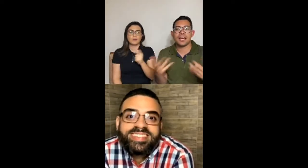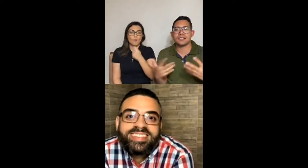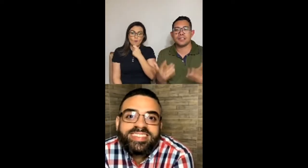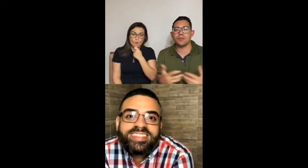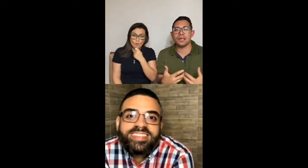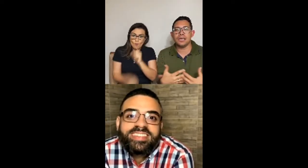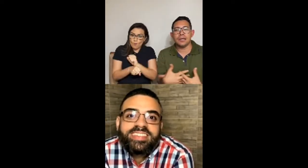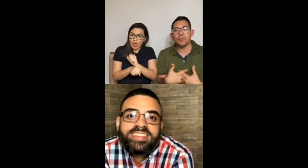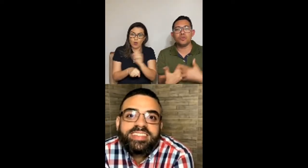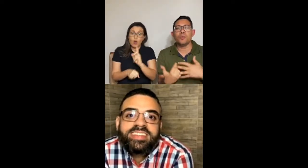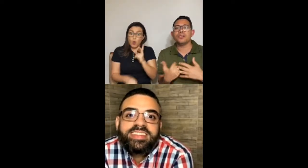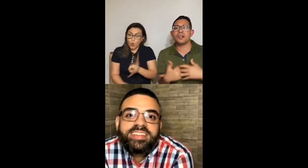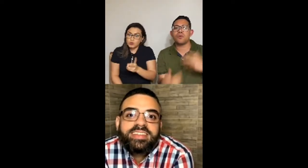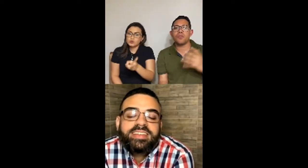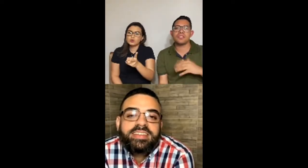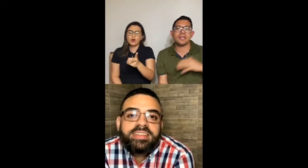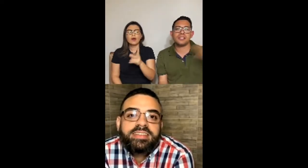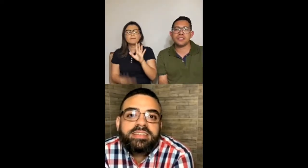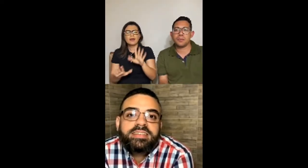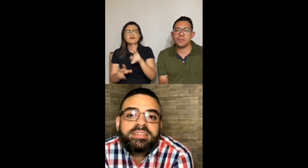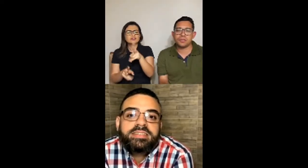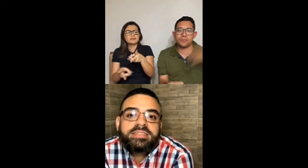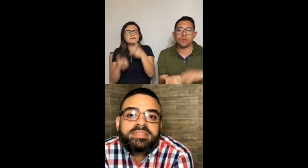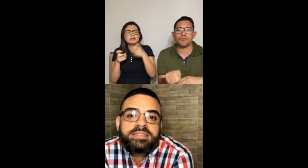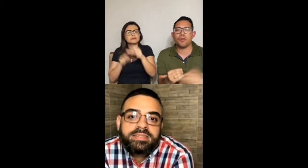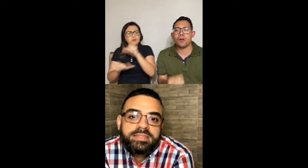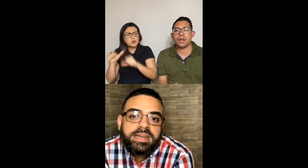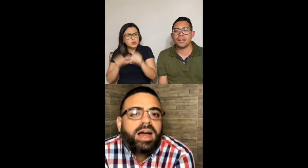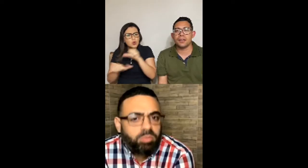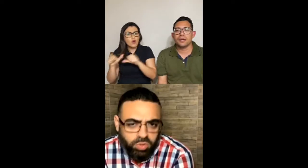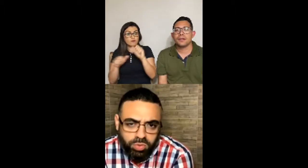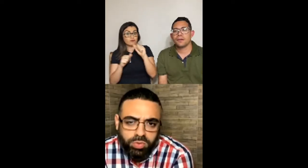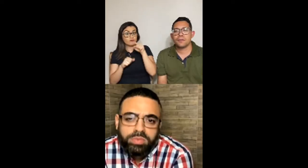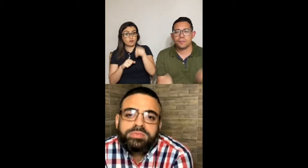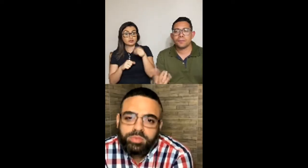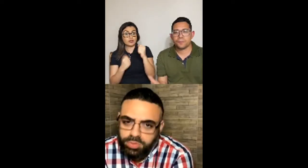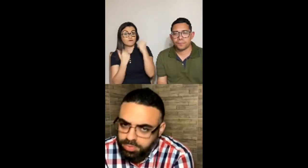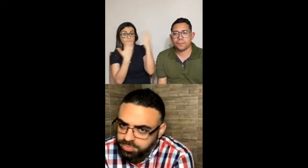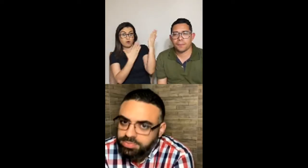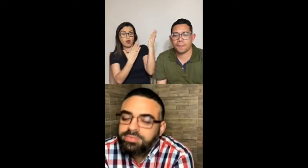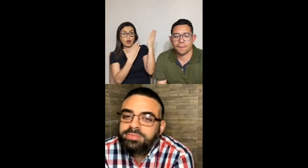sua reação aí? Mudou muita coisa nesse tempo que você ficou fora?